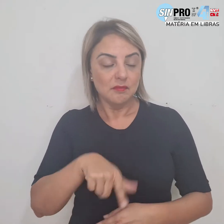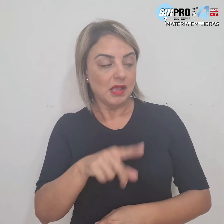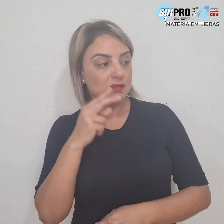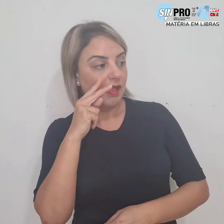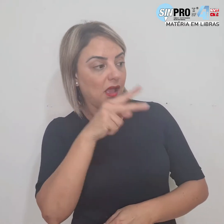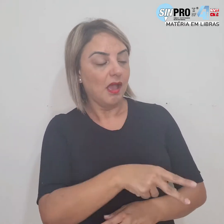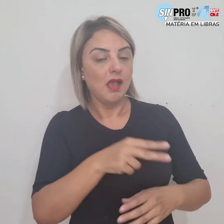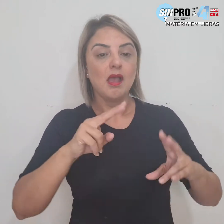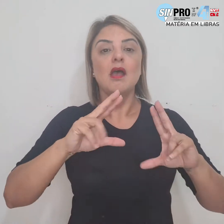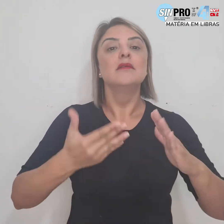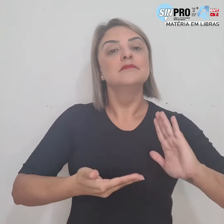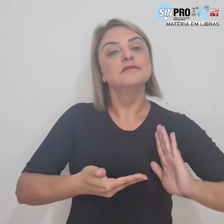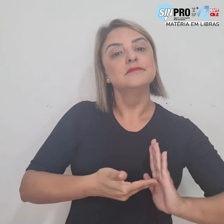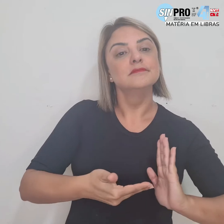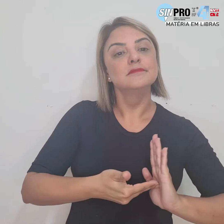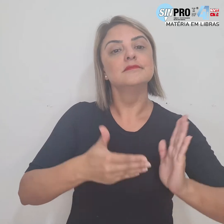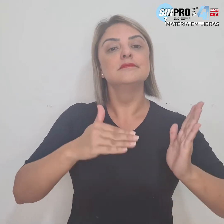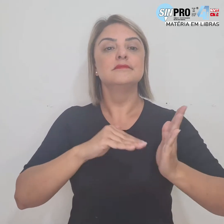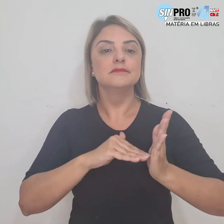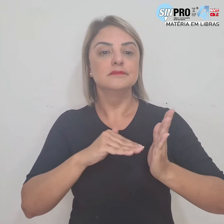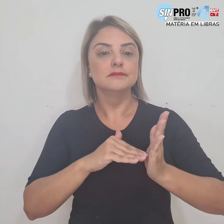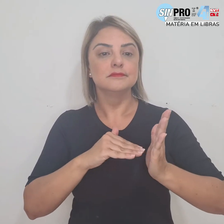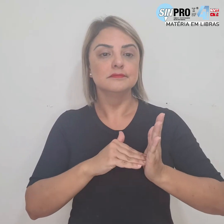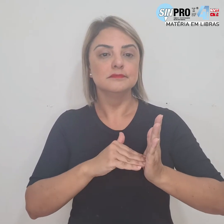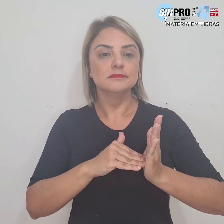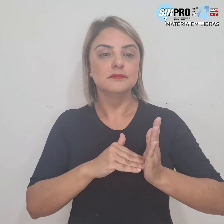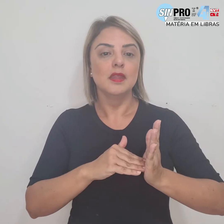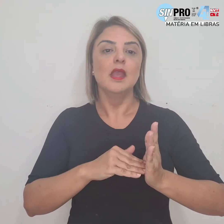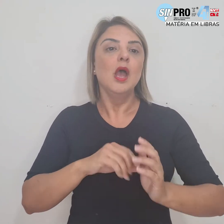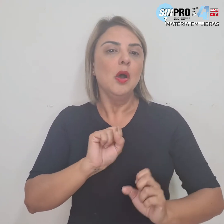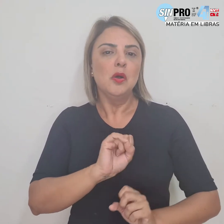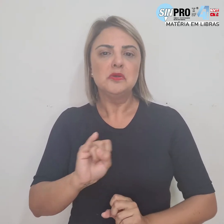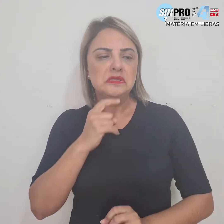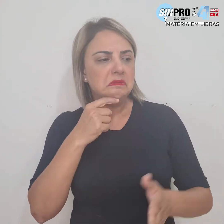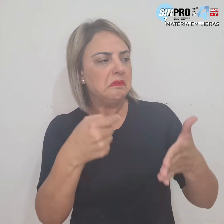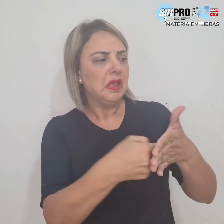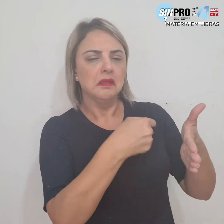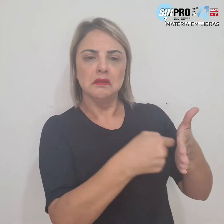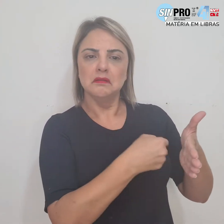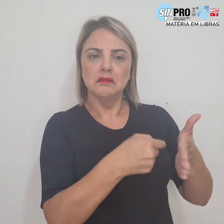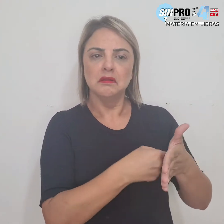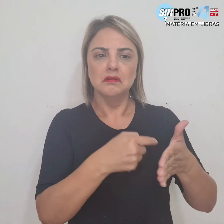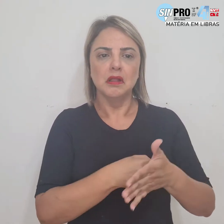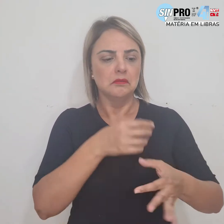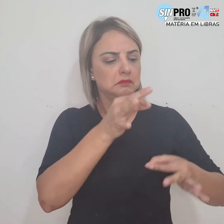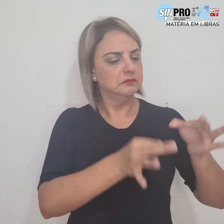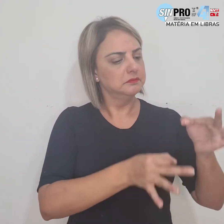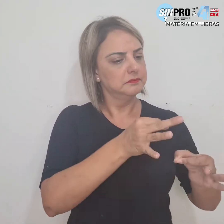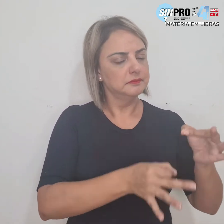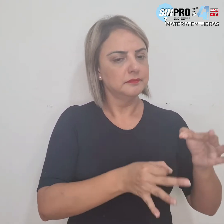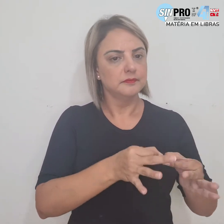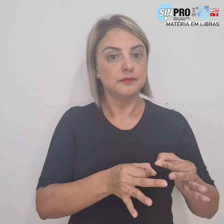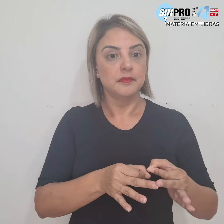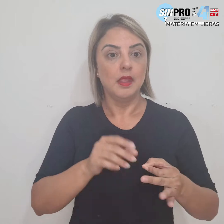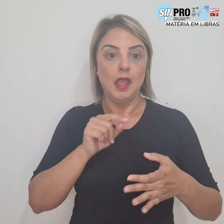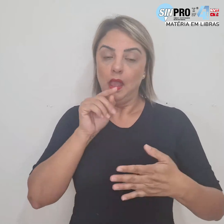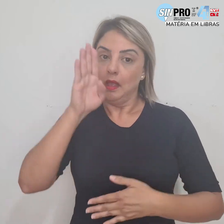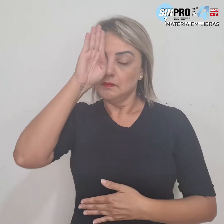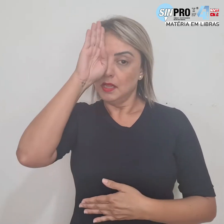pelo crivo da Câmara dos Deputados e do Senado Federal, ou sequer ser questionado pelo Judiciário. As prerrogativas